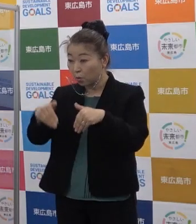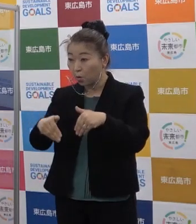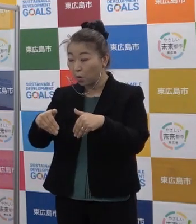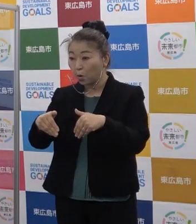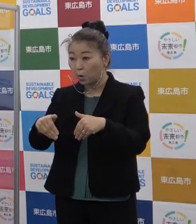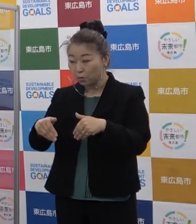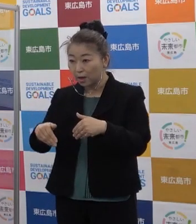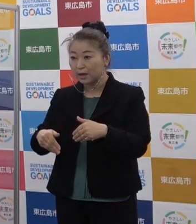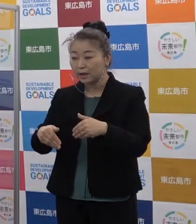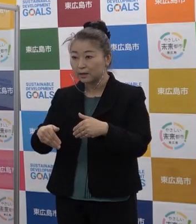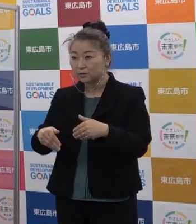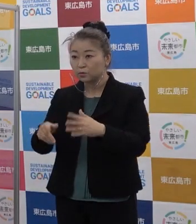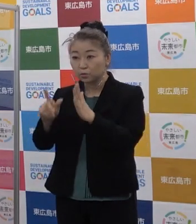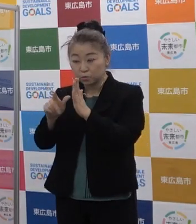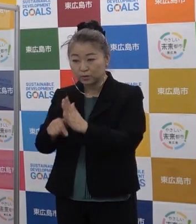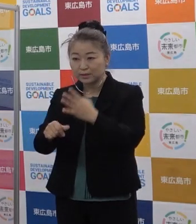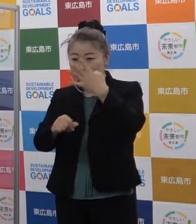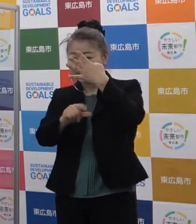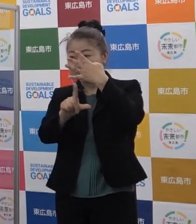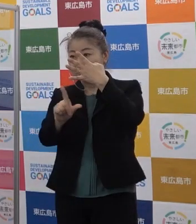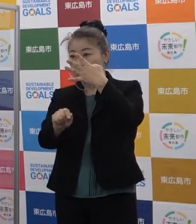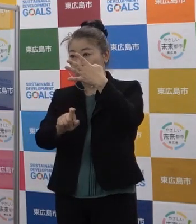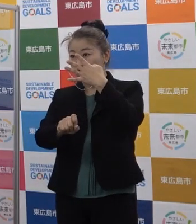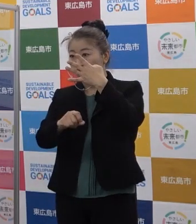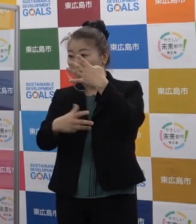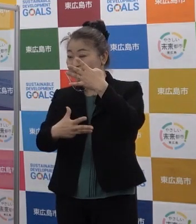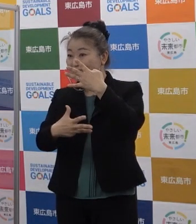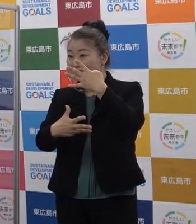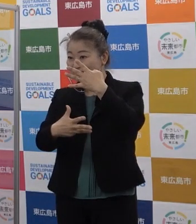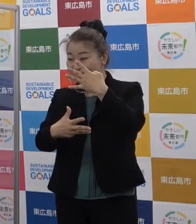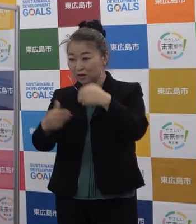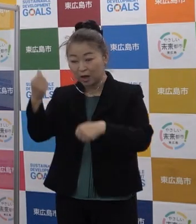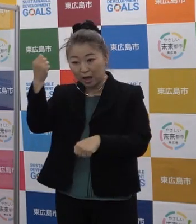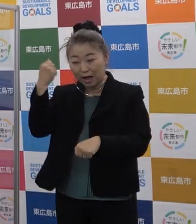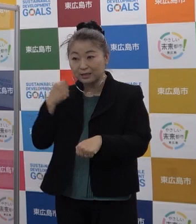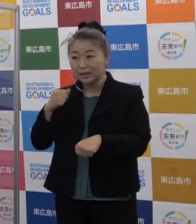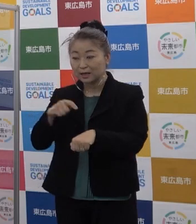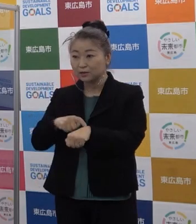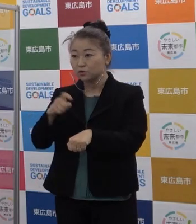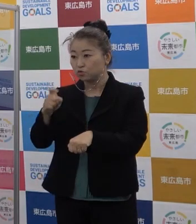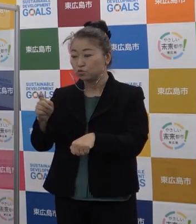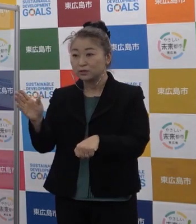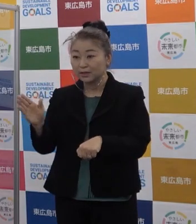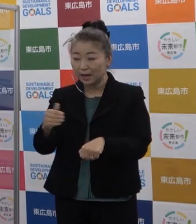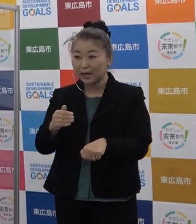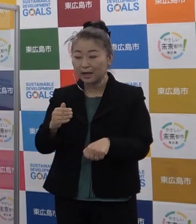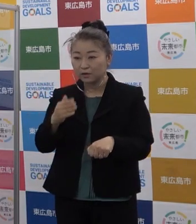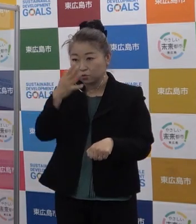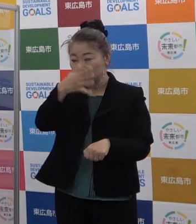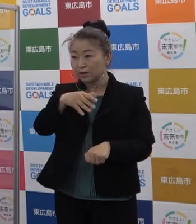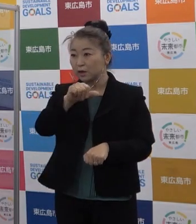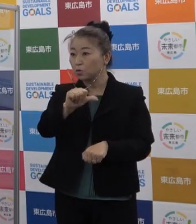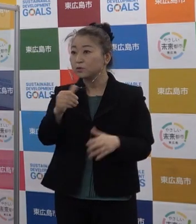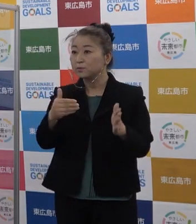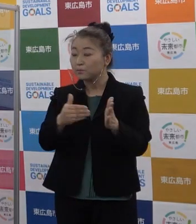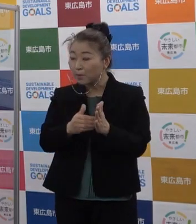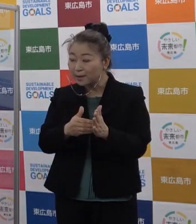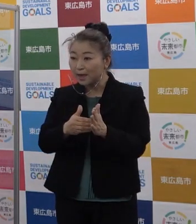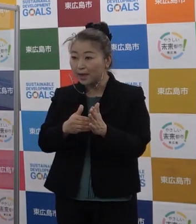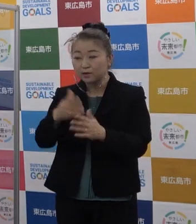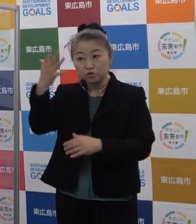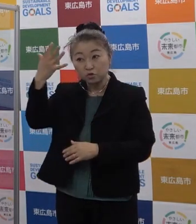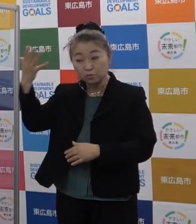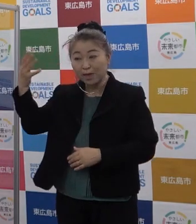ちょっとゴシックで書いてますが、10時から午後5時まで、イメタウン学園店の駐車場